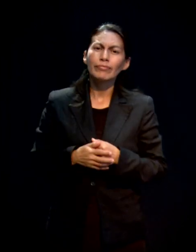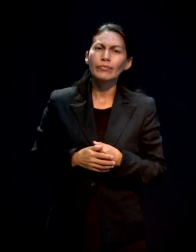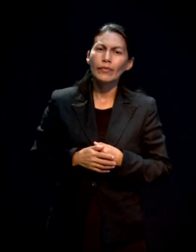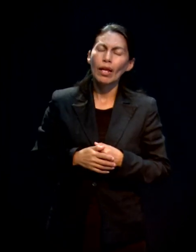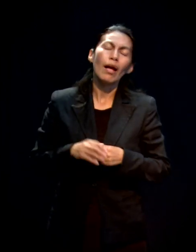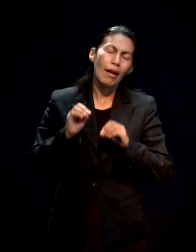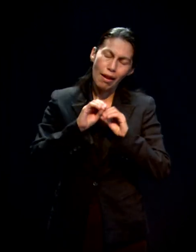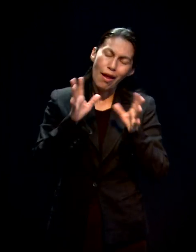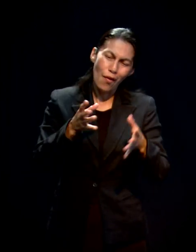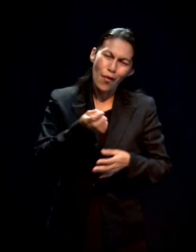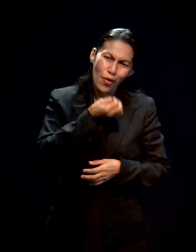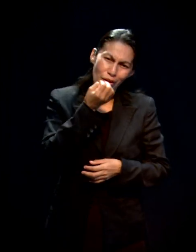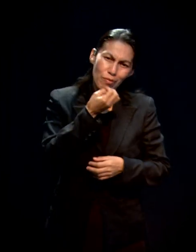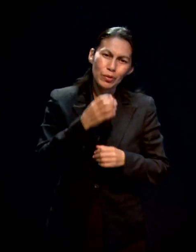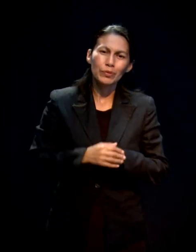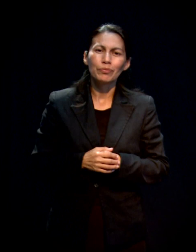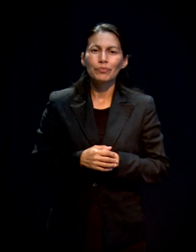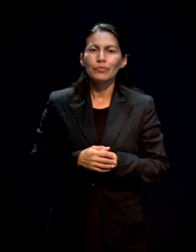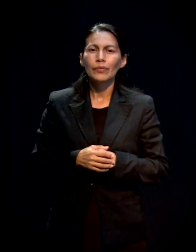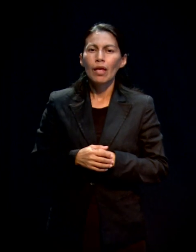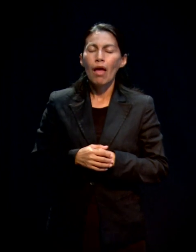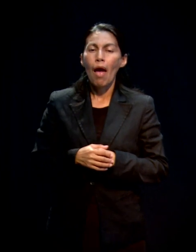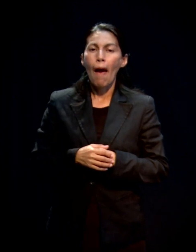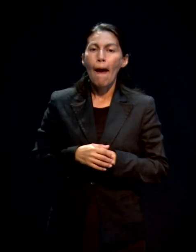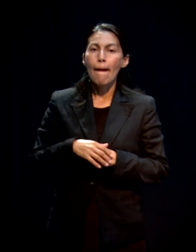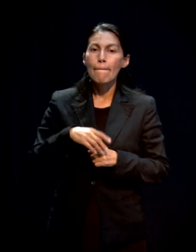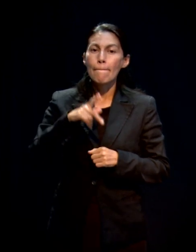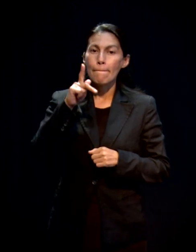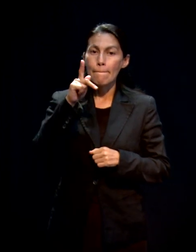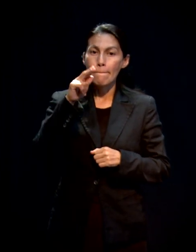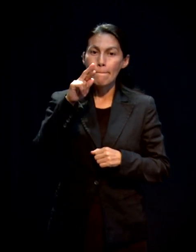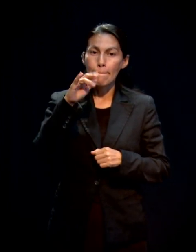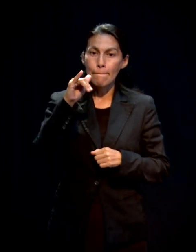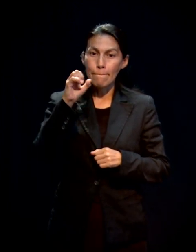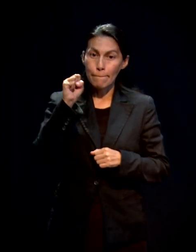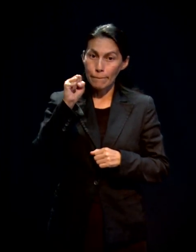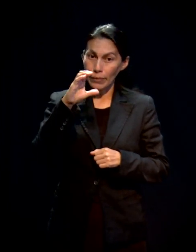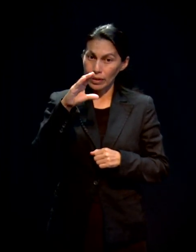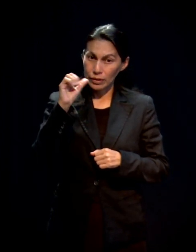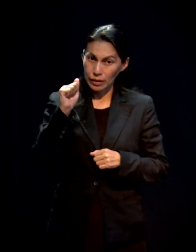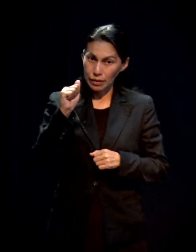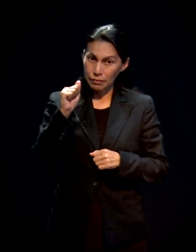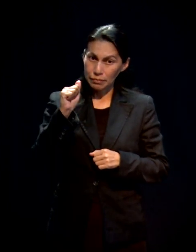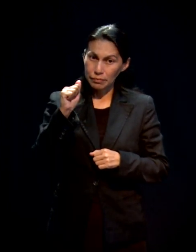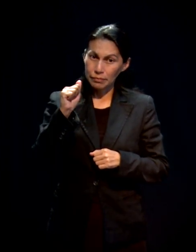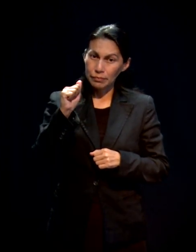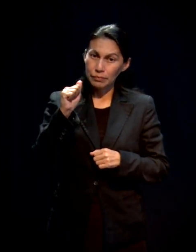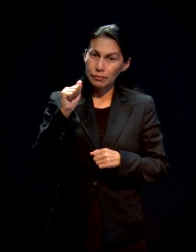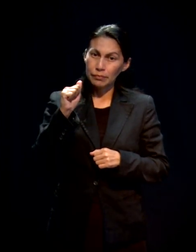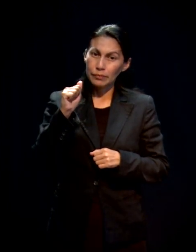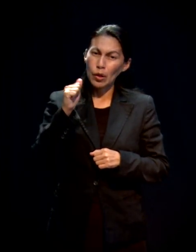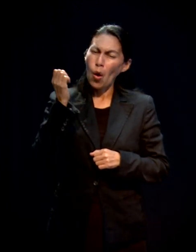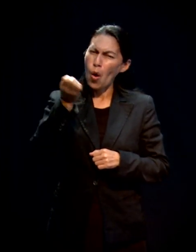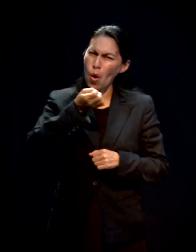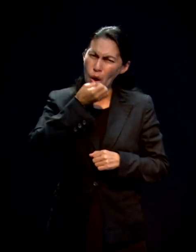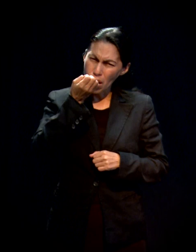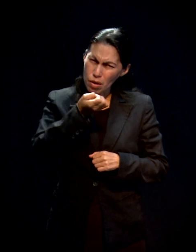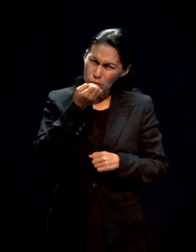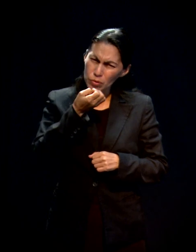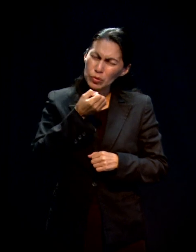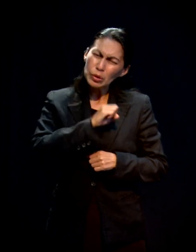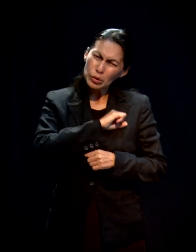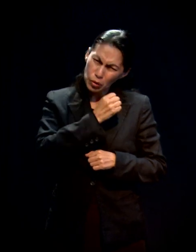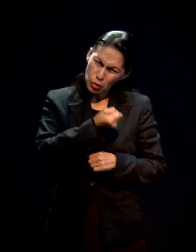orando prisca ramírez por mi salud por favor vamos a estar hablando también prisca buenas noches soy